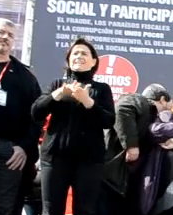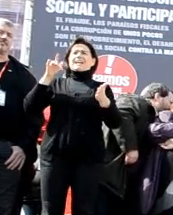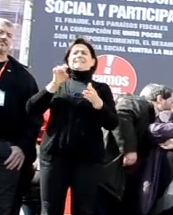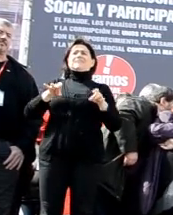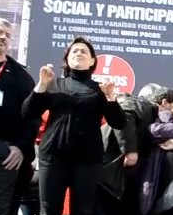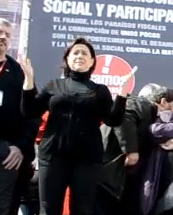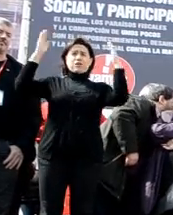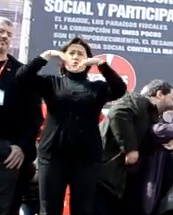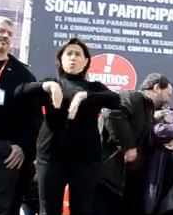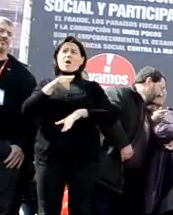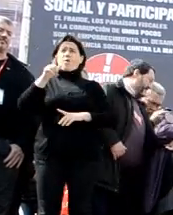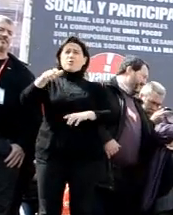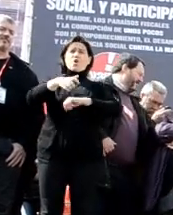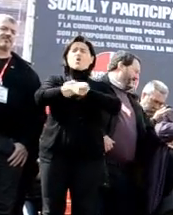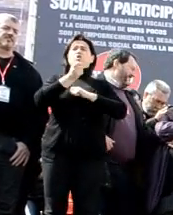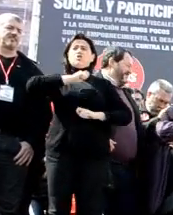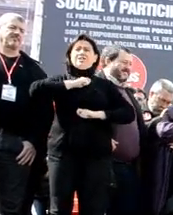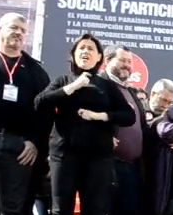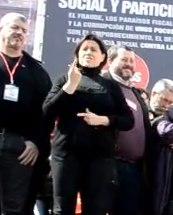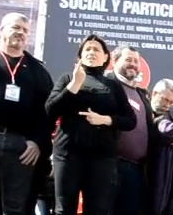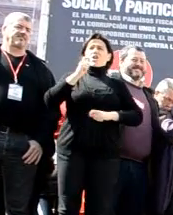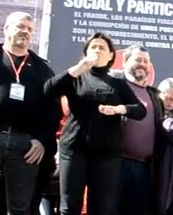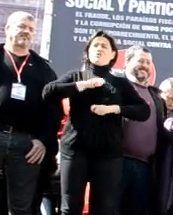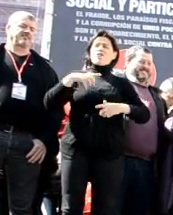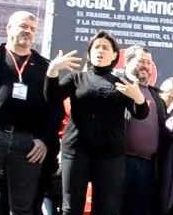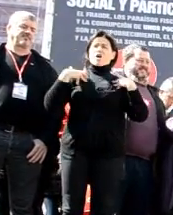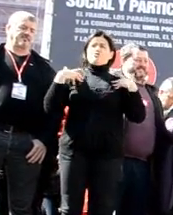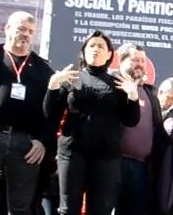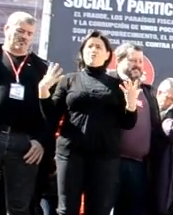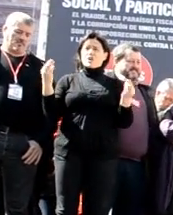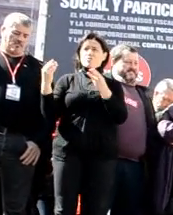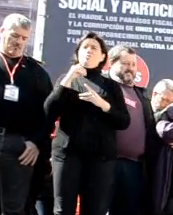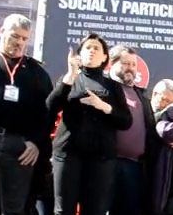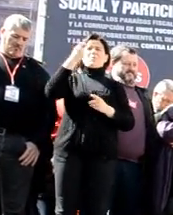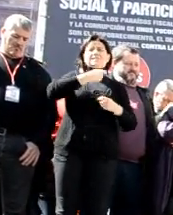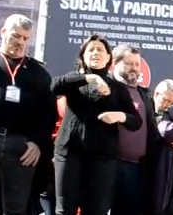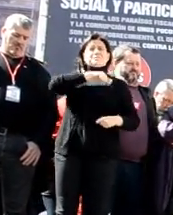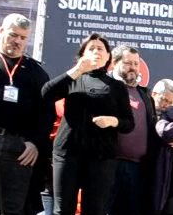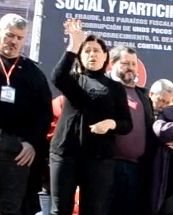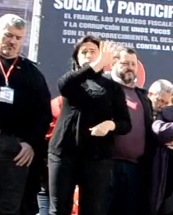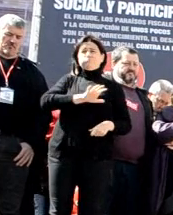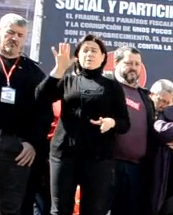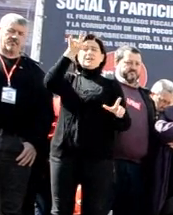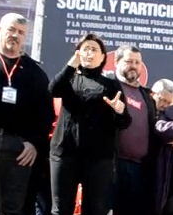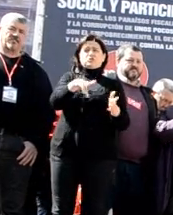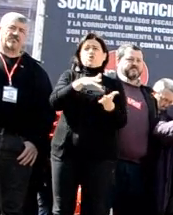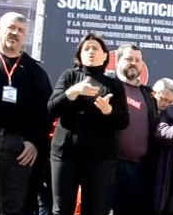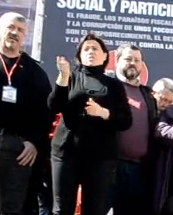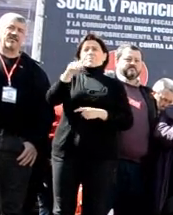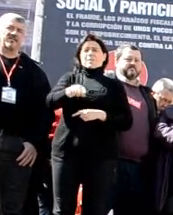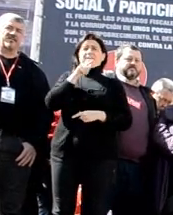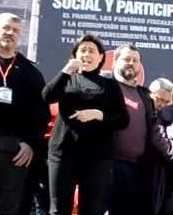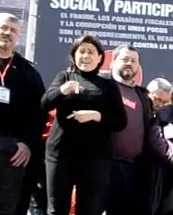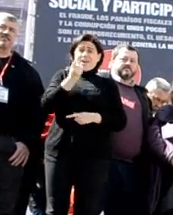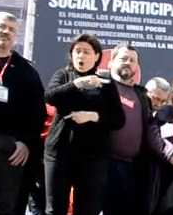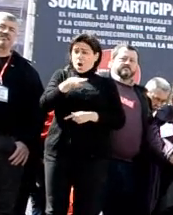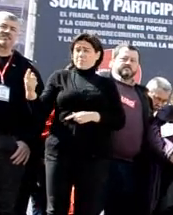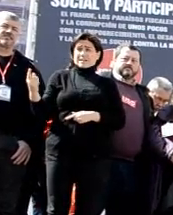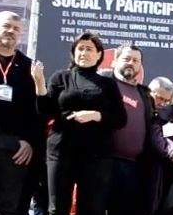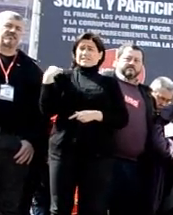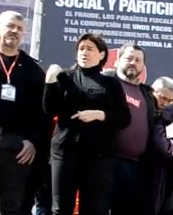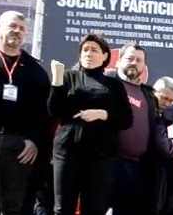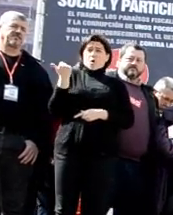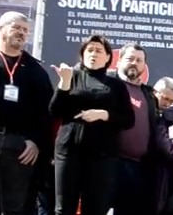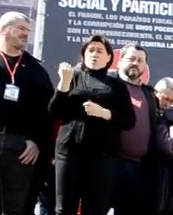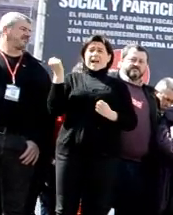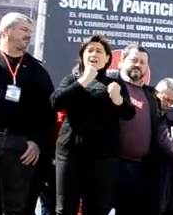daño que están causando a las personas y al propio futuro del país. En estos meses, el deterioro de la situación económica,